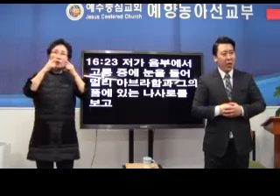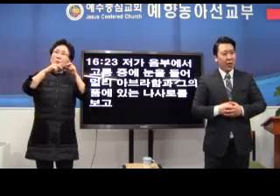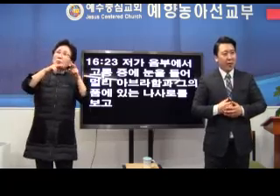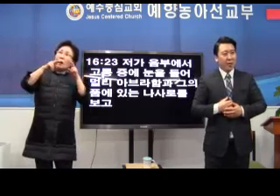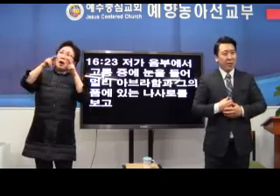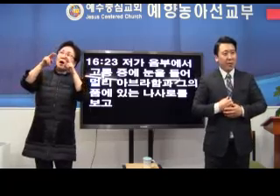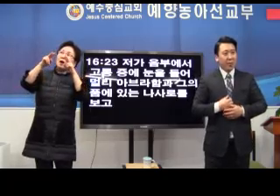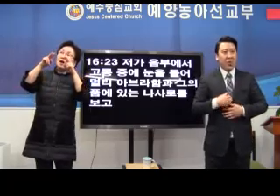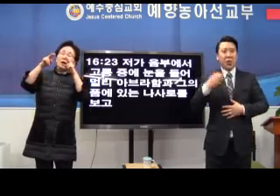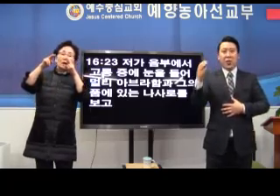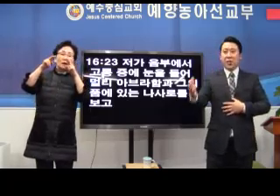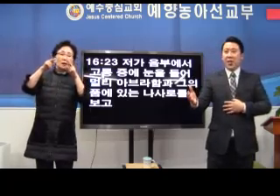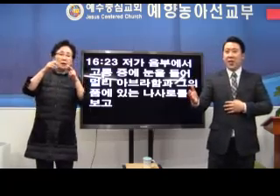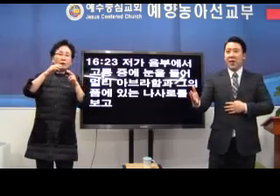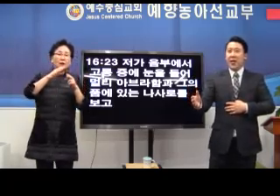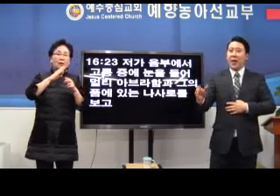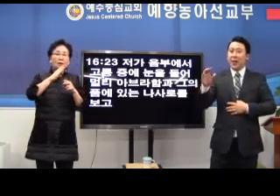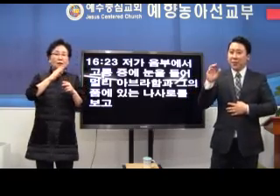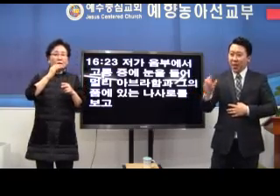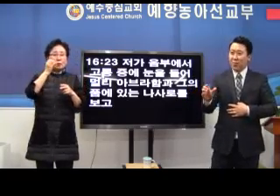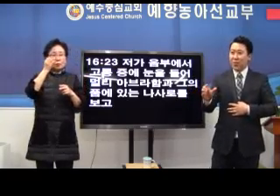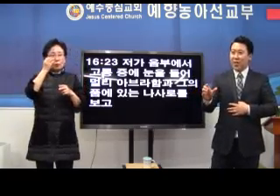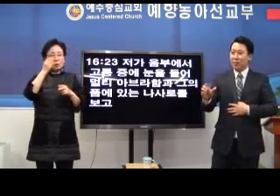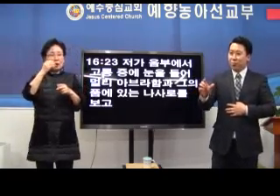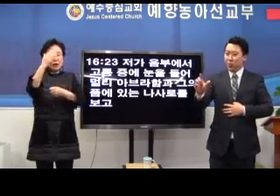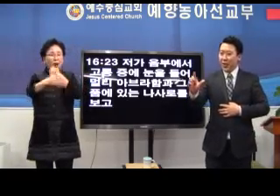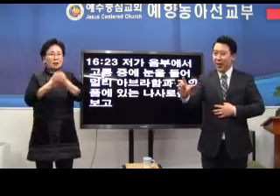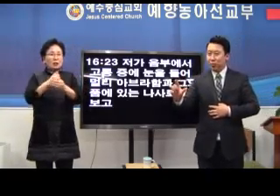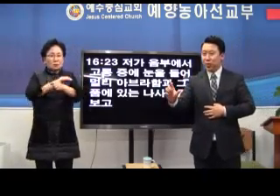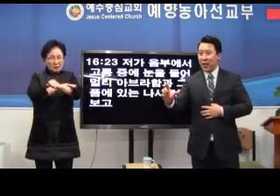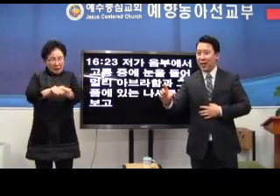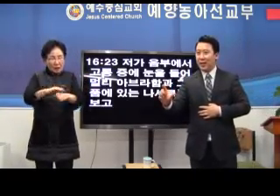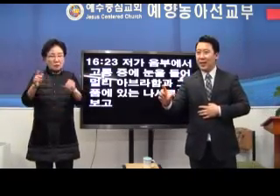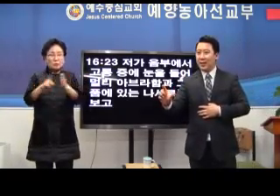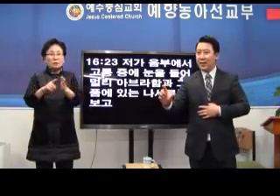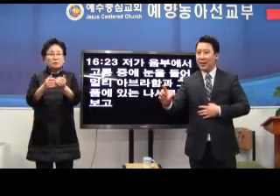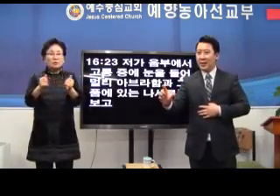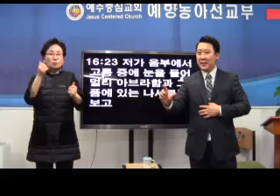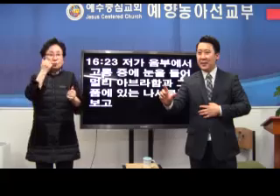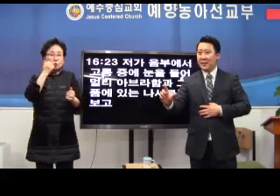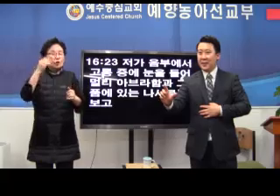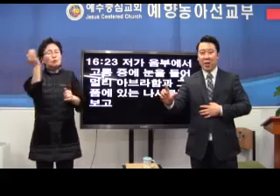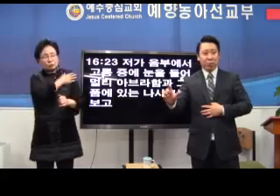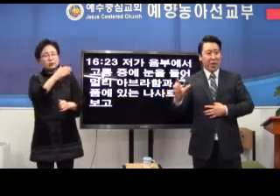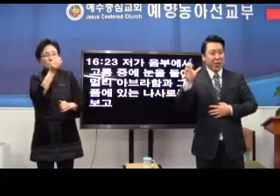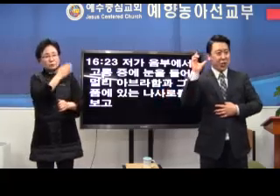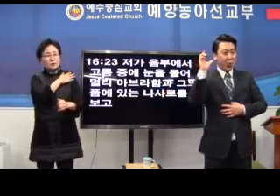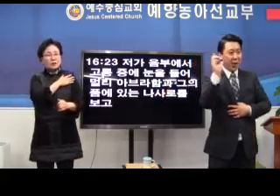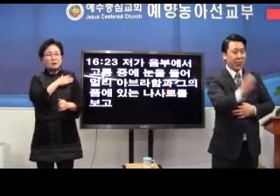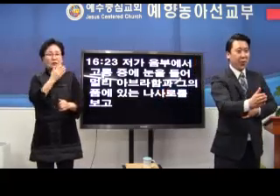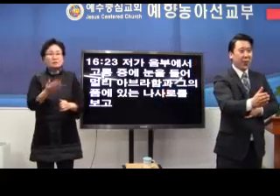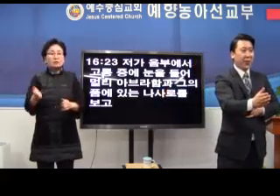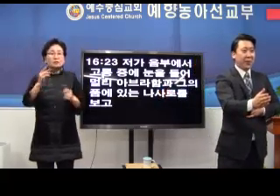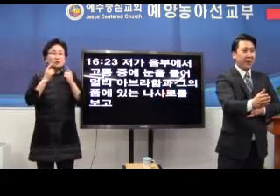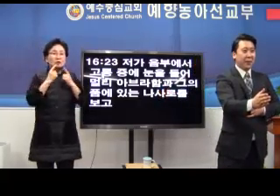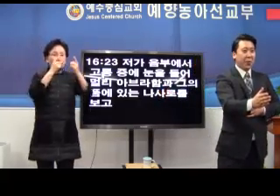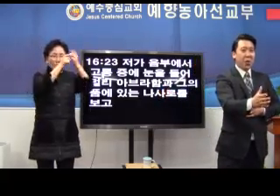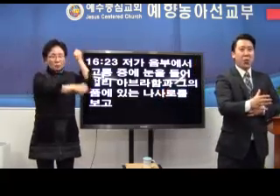신기하죠? 이때 당시에 하나님 잘 믿는 사람은 부자예요, 부자. 근데 부자는 지옥에 갔어. 왜 지옥에